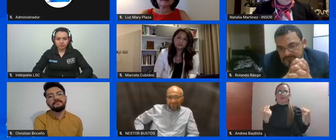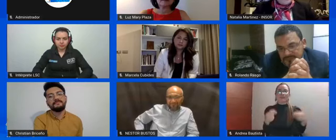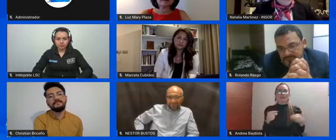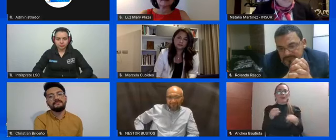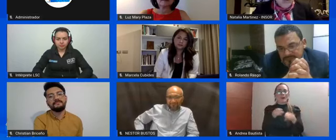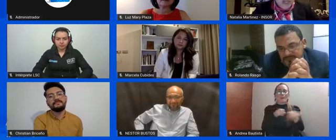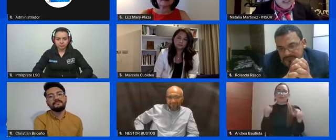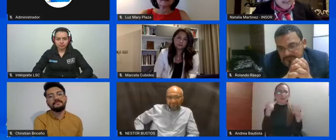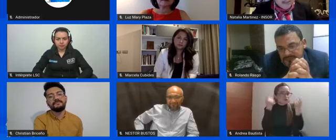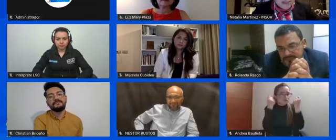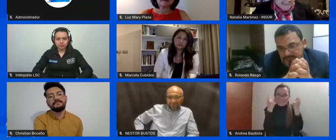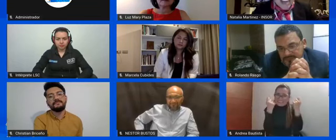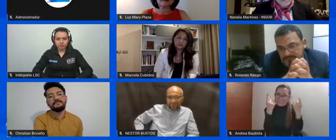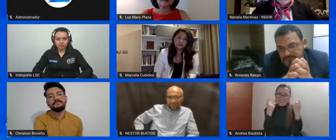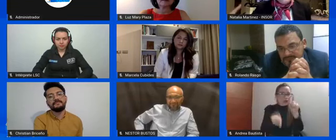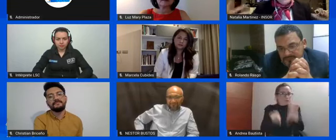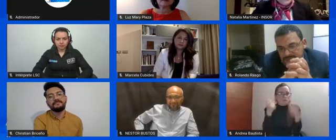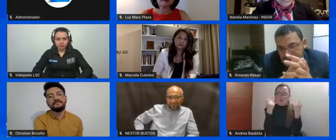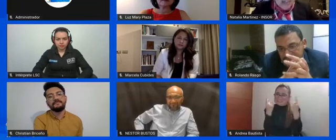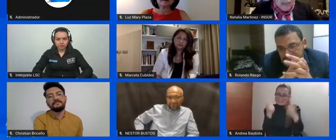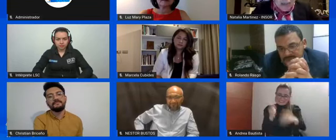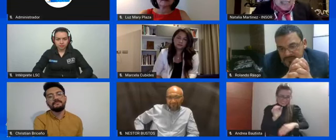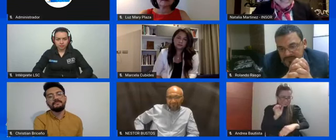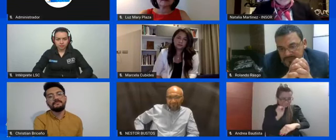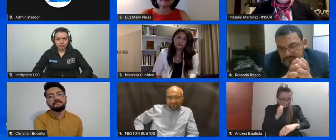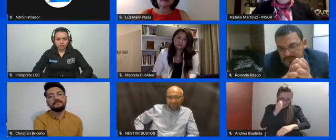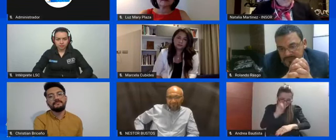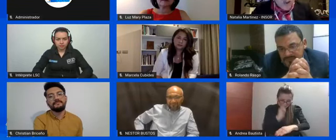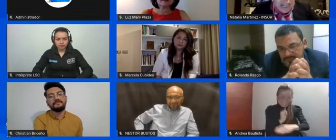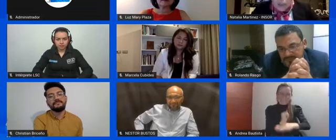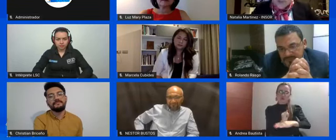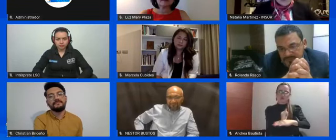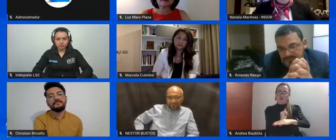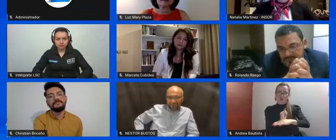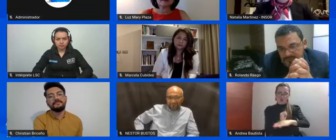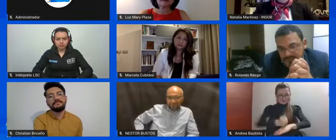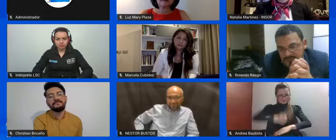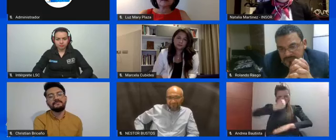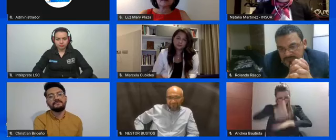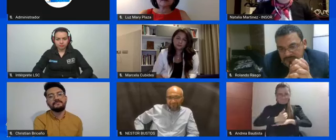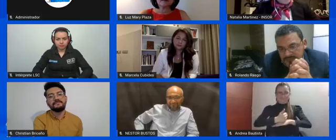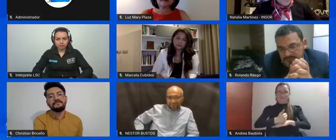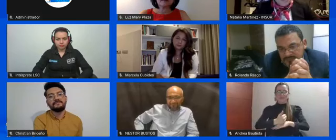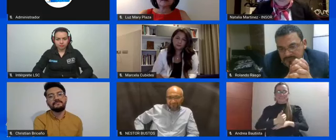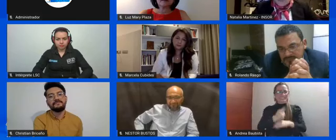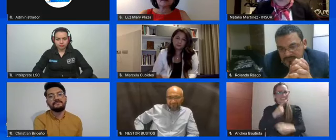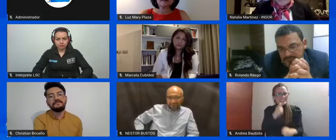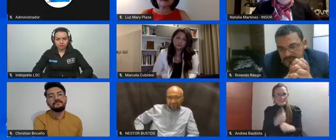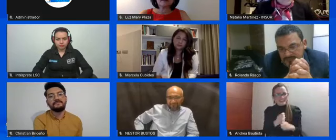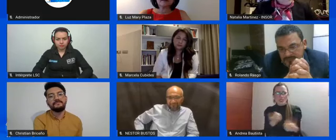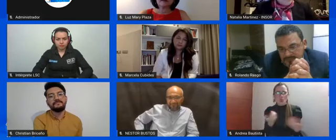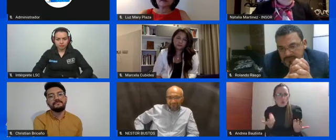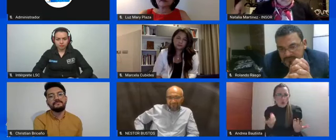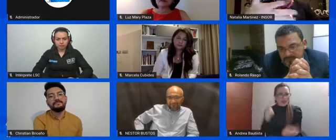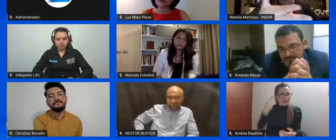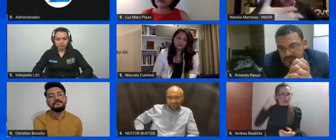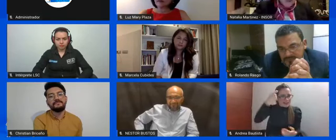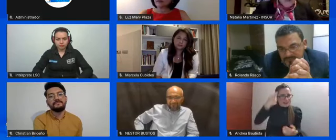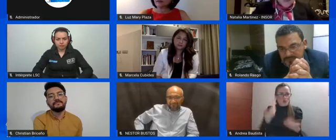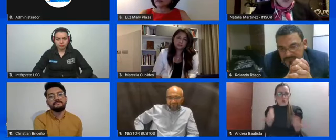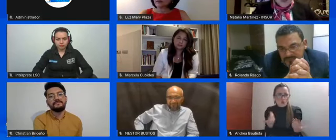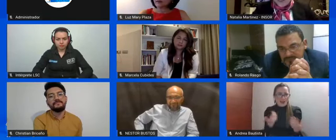cabeza de una entidad pública. ¿Qué hay detrás de cámaras? ¿Qué son los retos tan grandes que uno asume al dirigir una entidad?